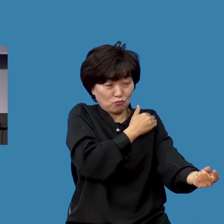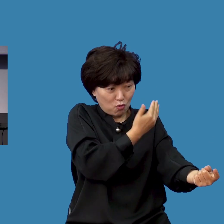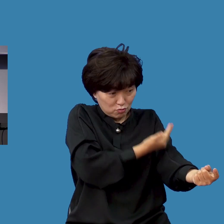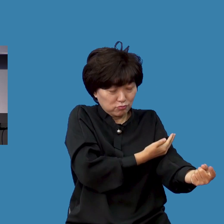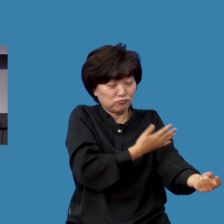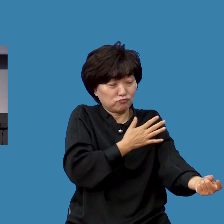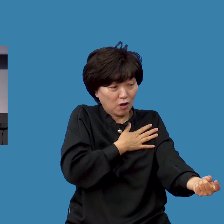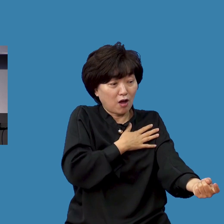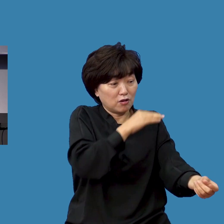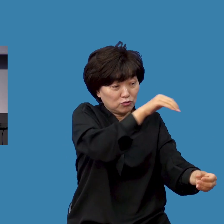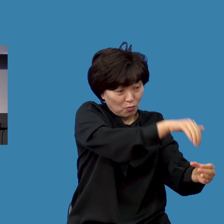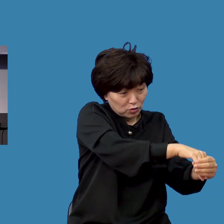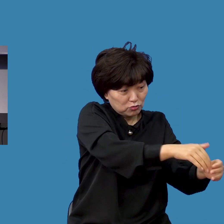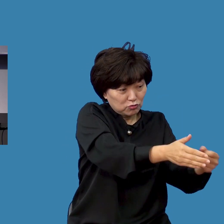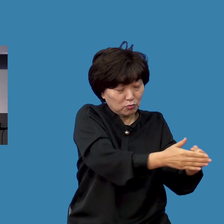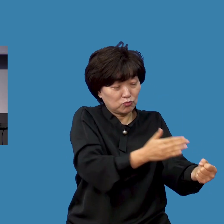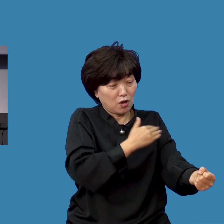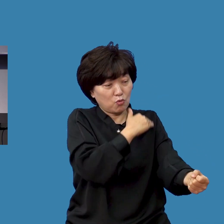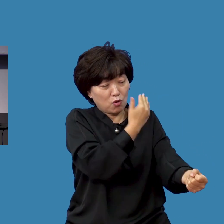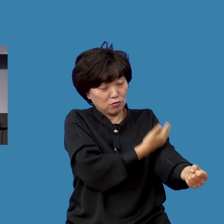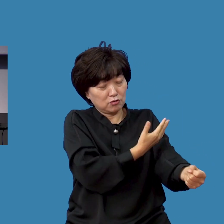그걸 내가 심었으니까 내가